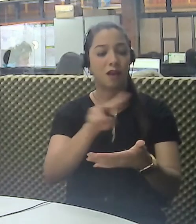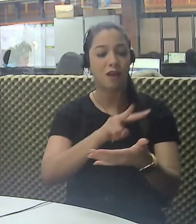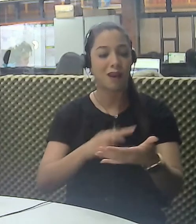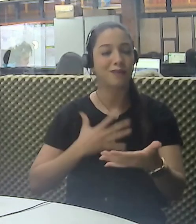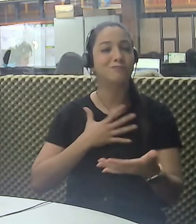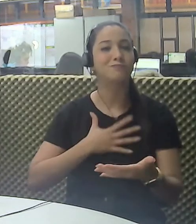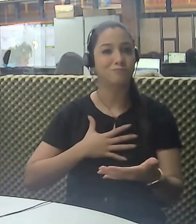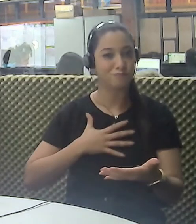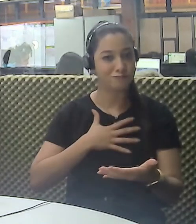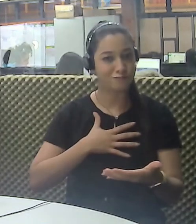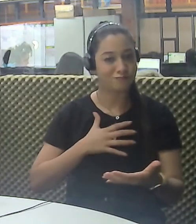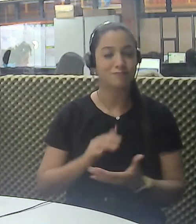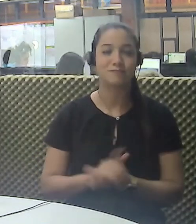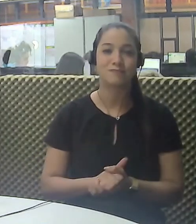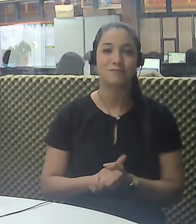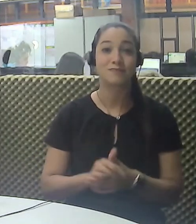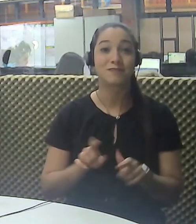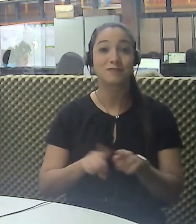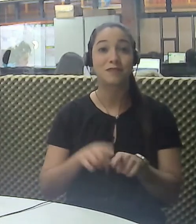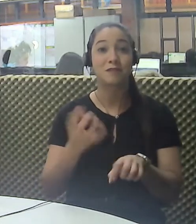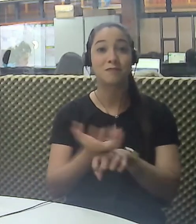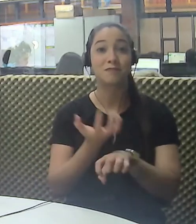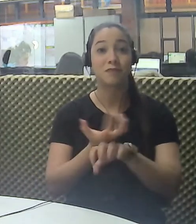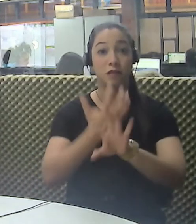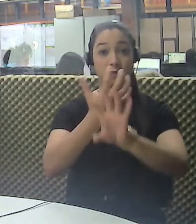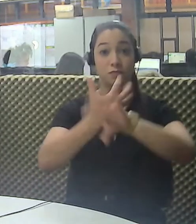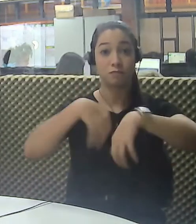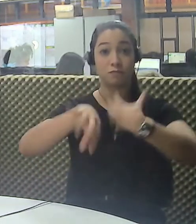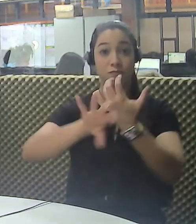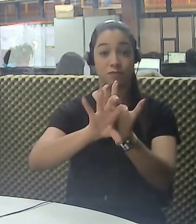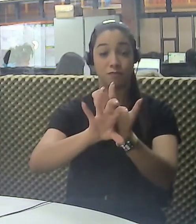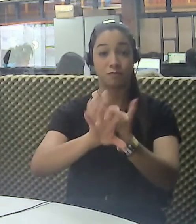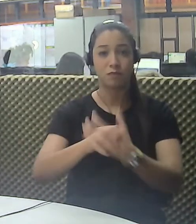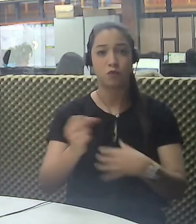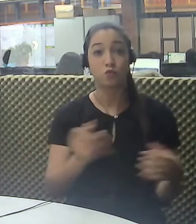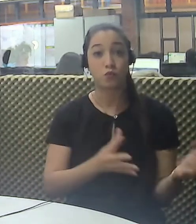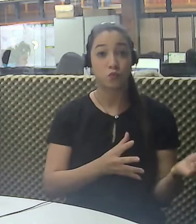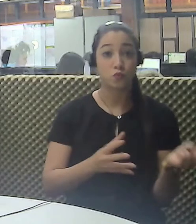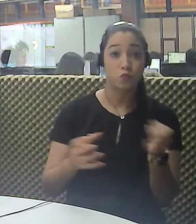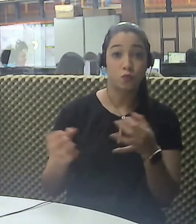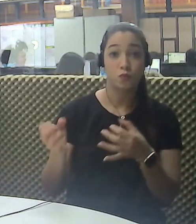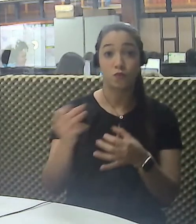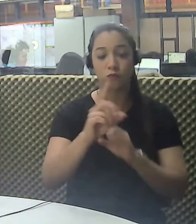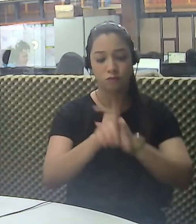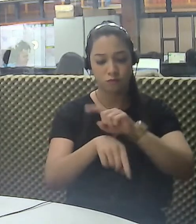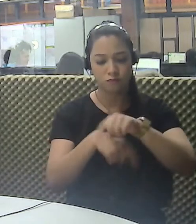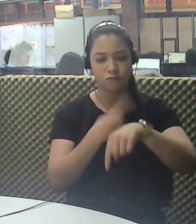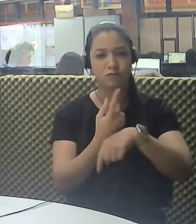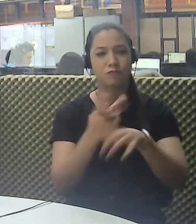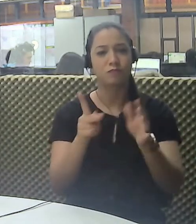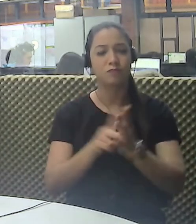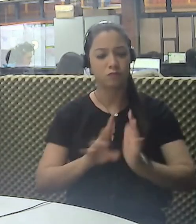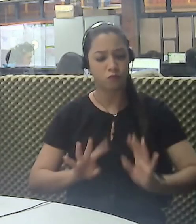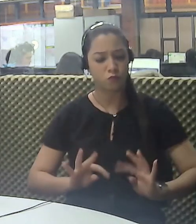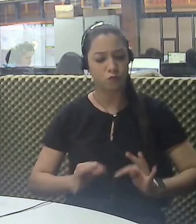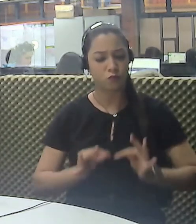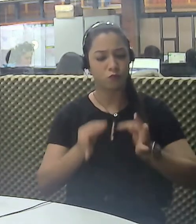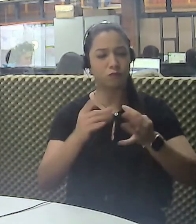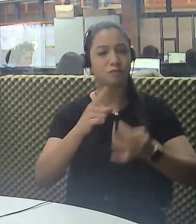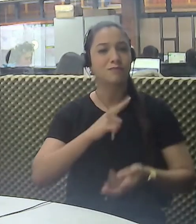dizer, como a matéria ambiental. E as inovações que o mundo tecnológico oferece